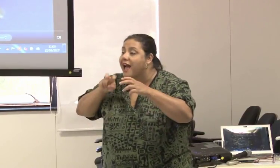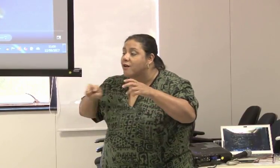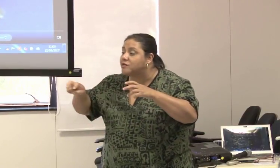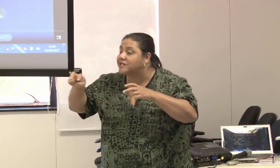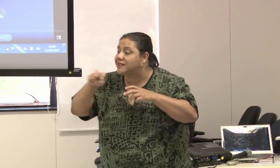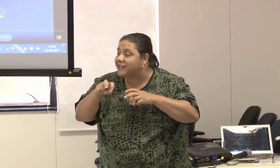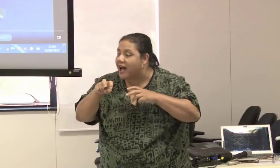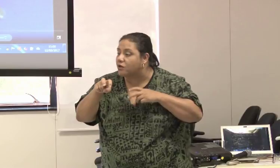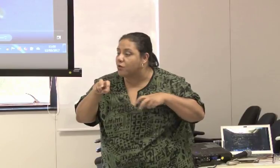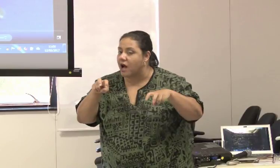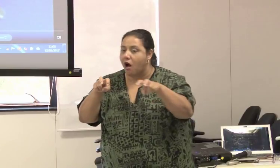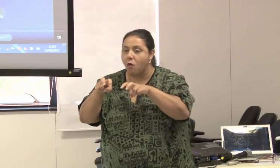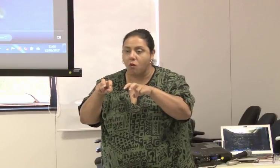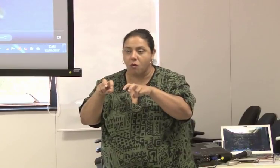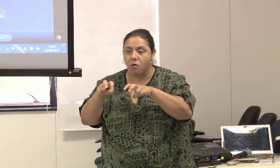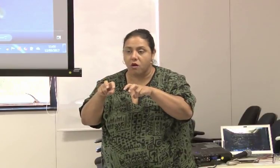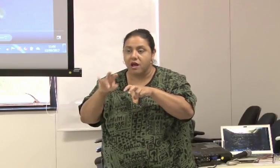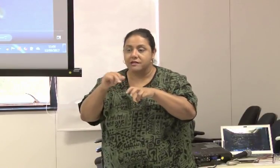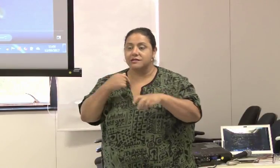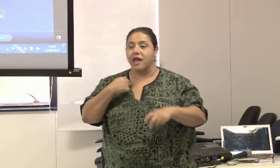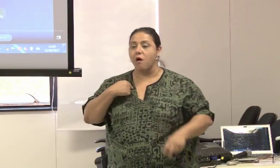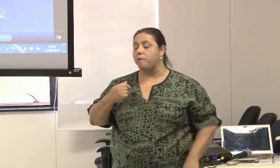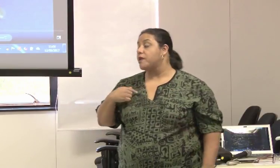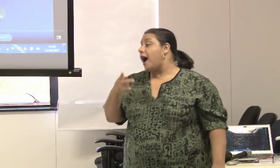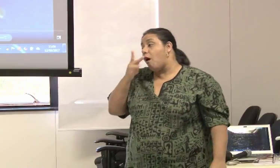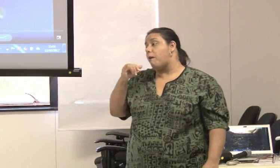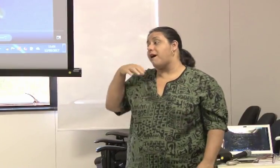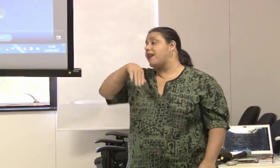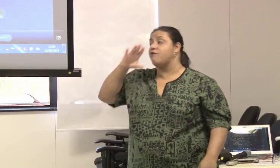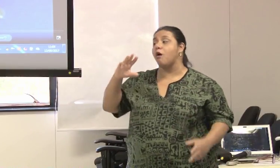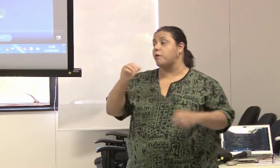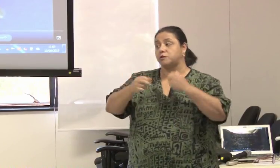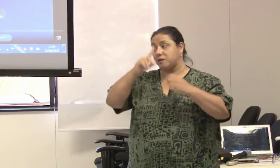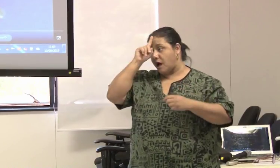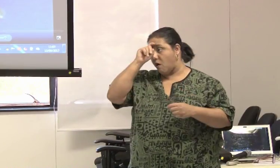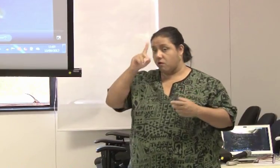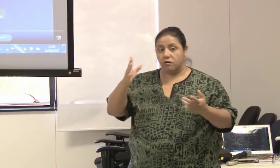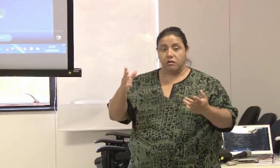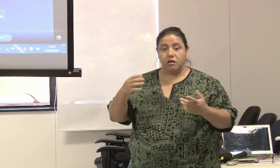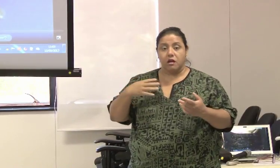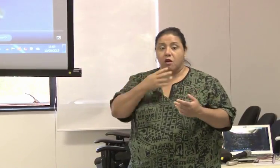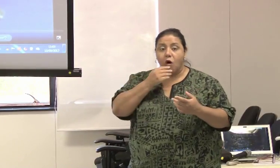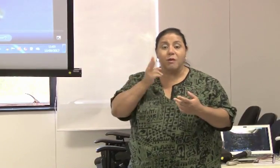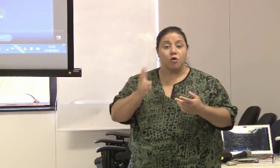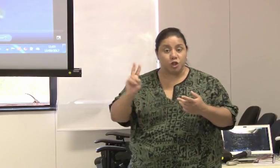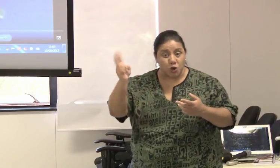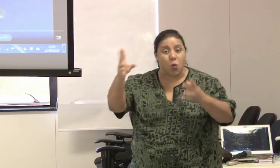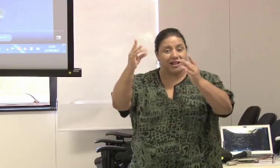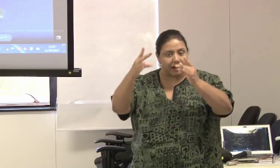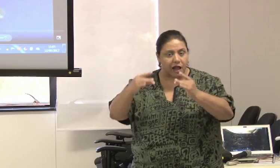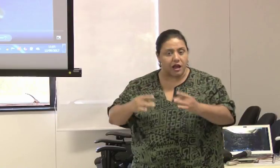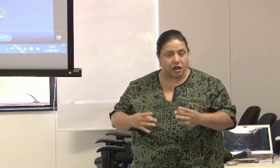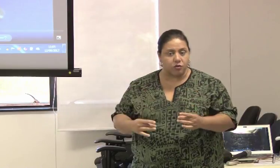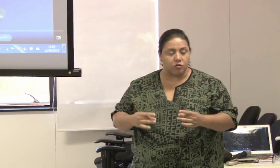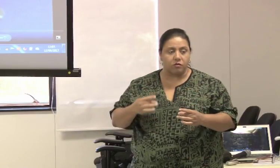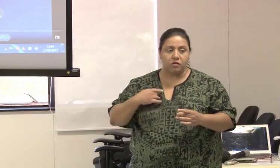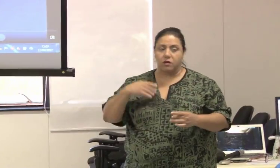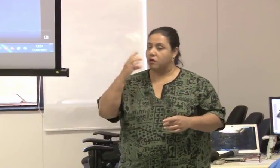o sentar no carro. Se o papai levou para o hospital e o homem continua detalhando,